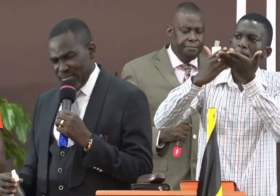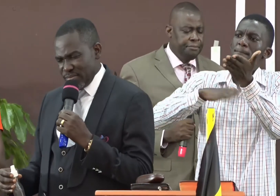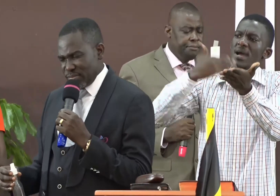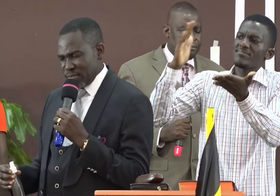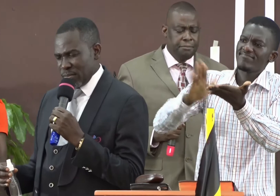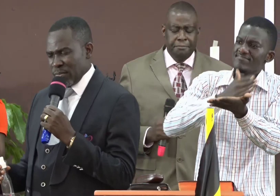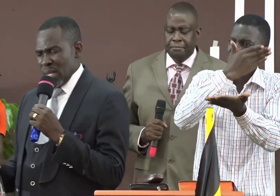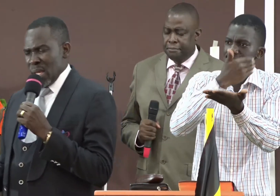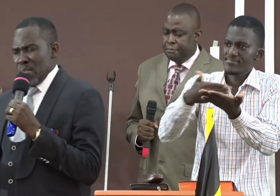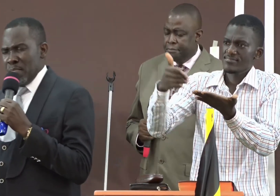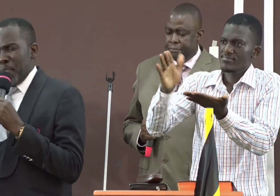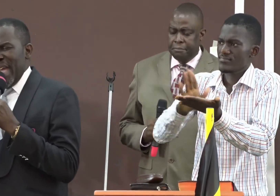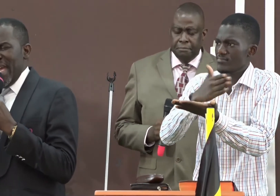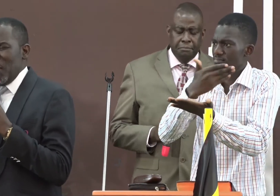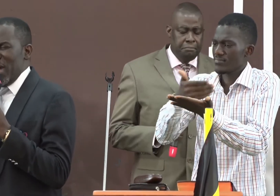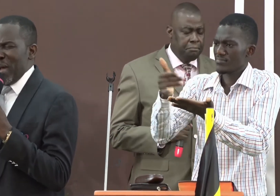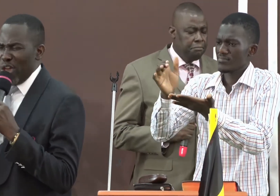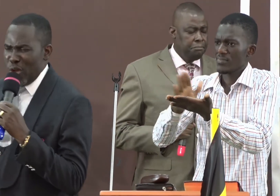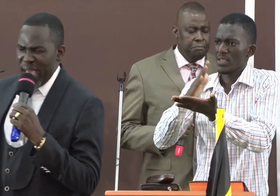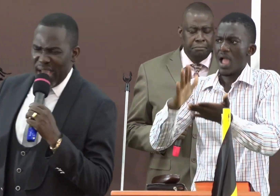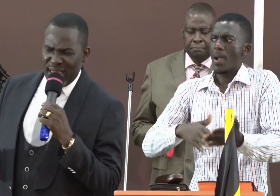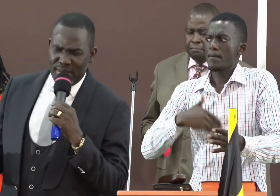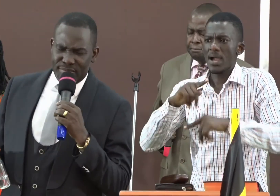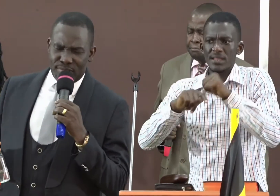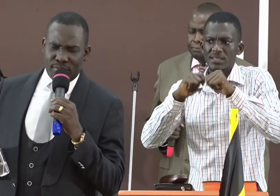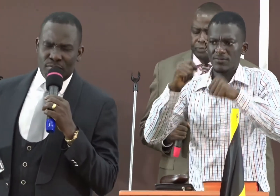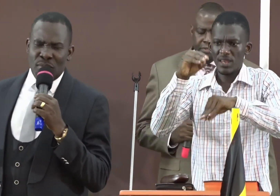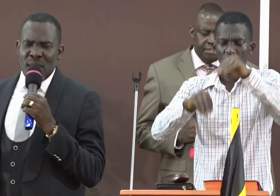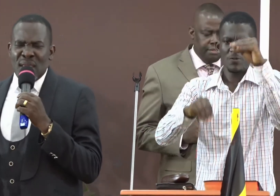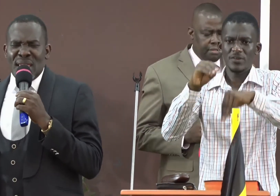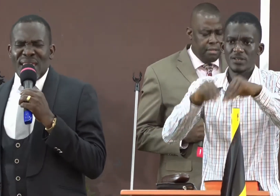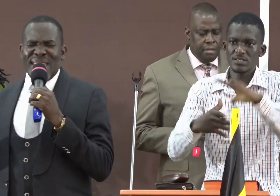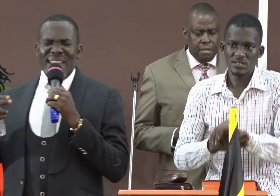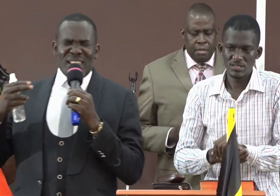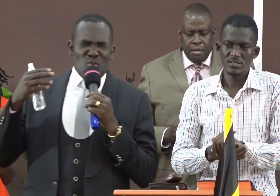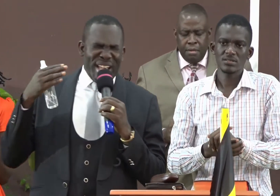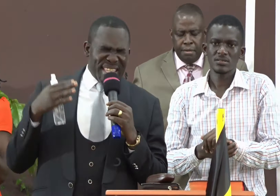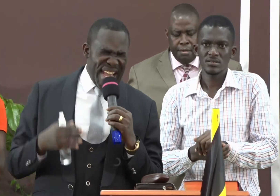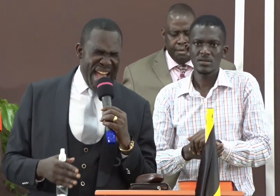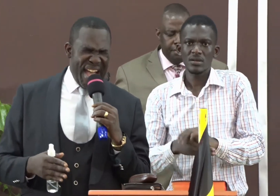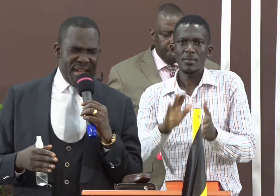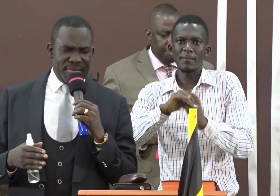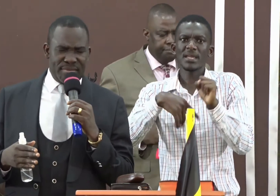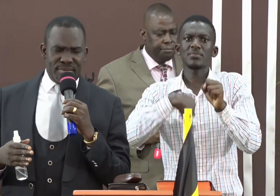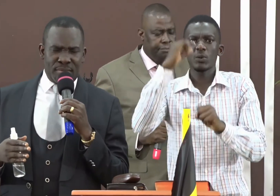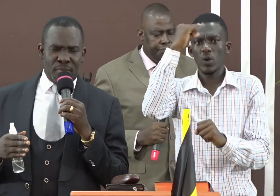Nga mpaayo okuyimba kwange. Mpaayo ebiweebwayo byange. Mpaayo ebiweebwayo byange. Ngeziwaza.